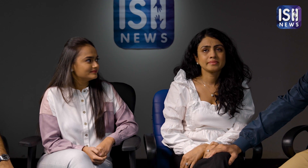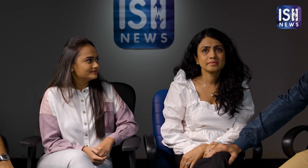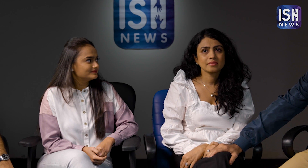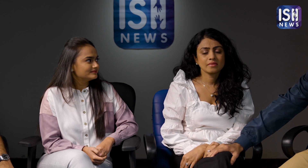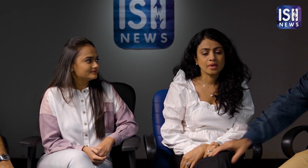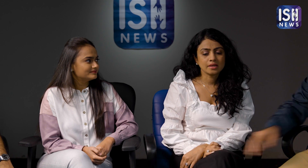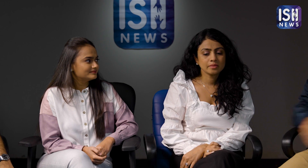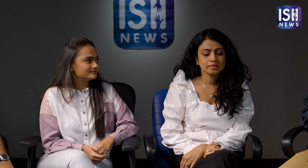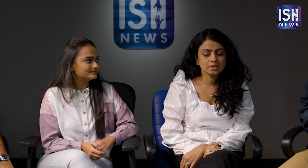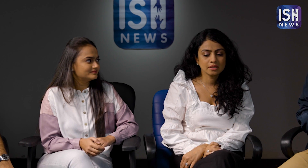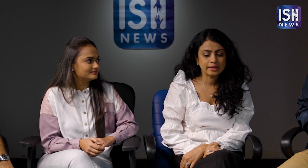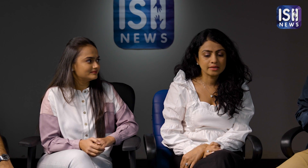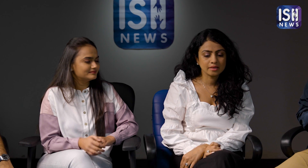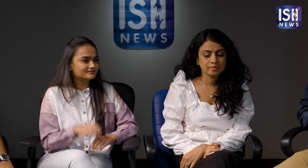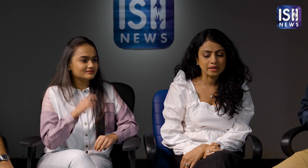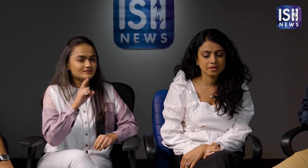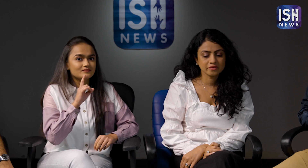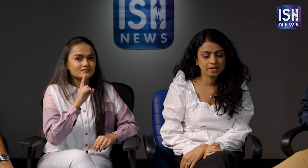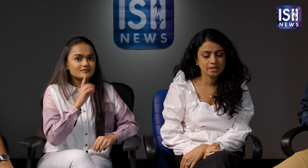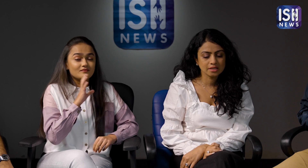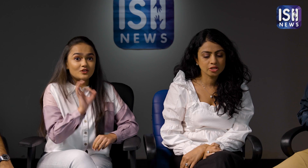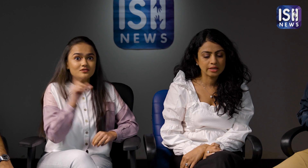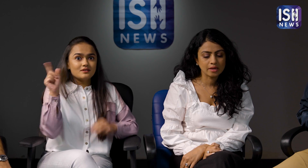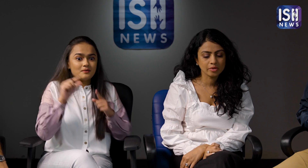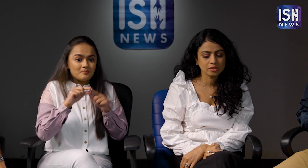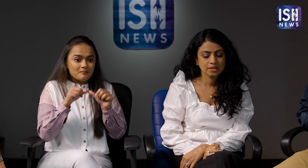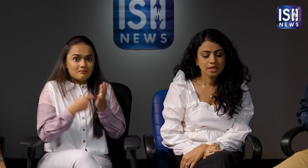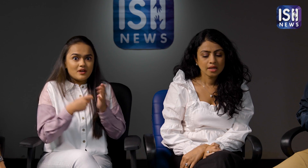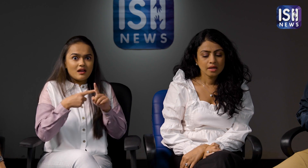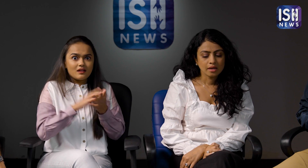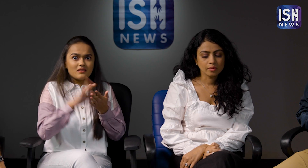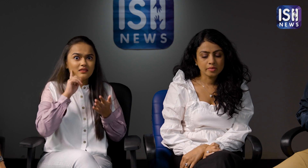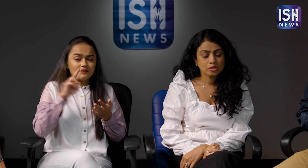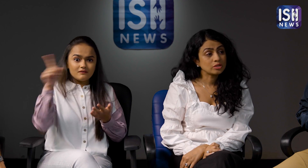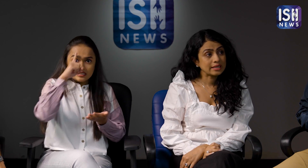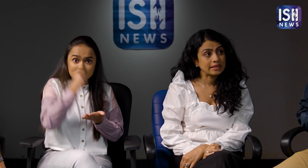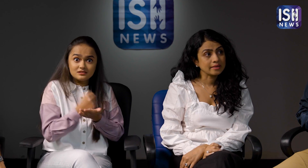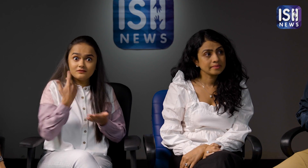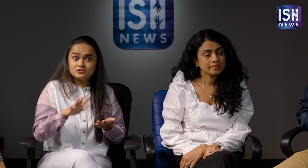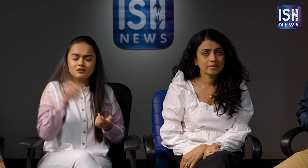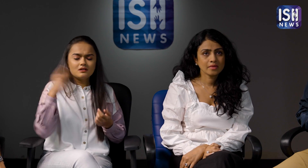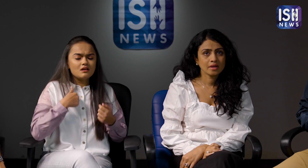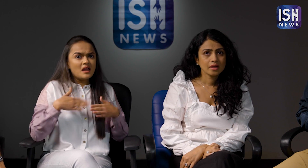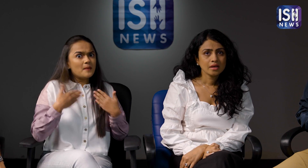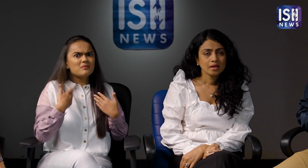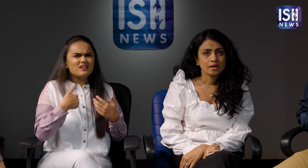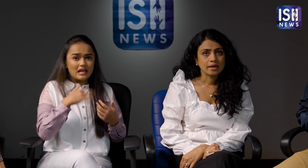एक्चुअली आई थिंक इट्स अ ग्रेट थिंग पार्थिव ने ये डिसीजन लिया, बिकॉज हम कभी सोचते नहीं हैं